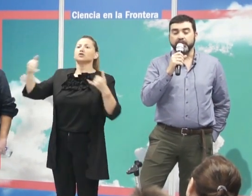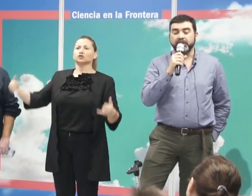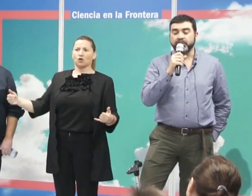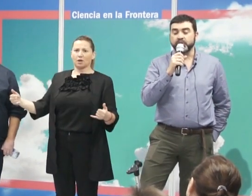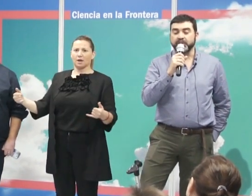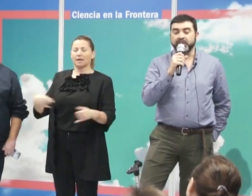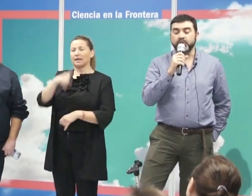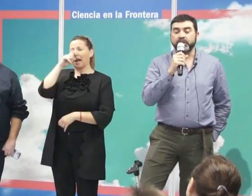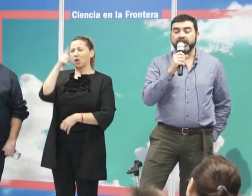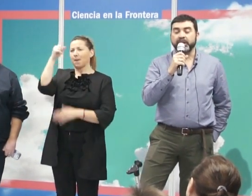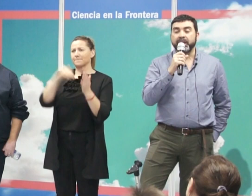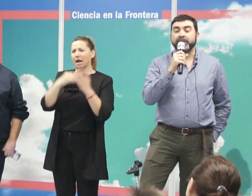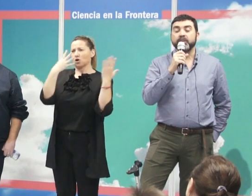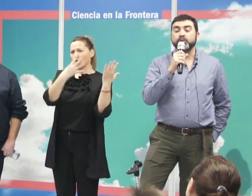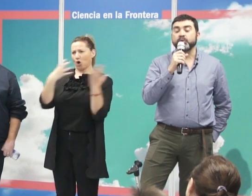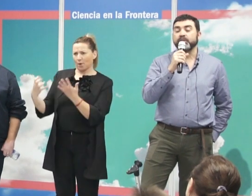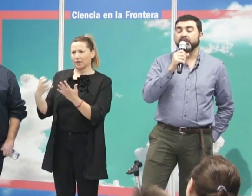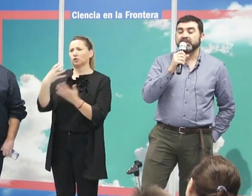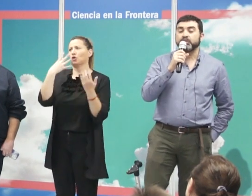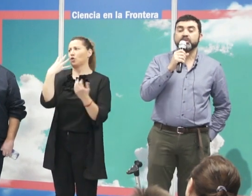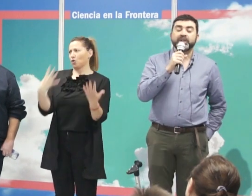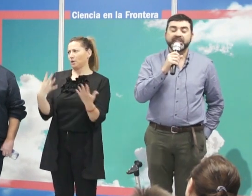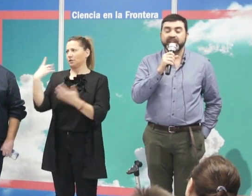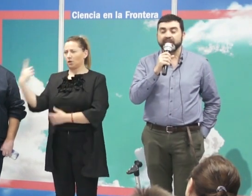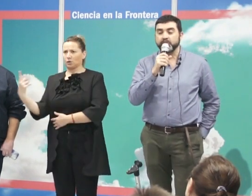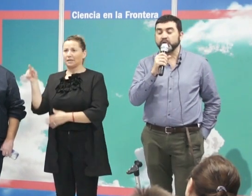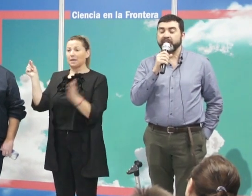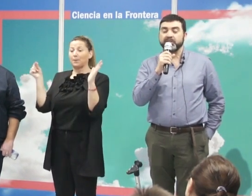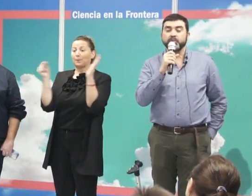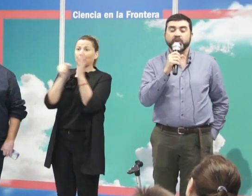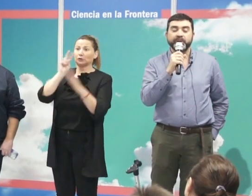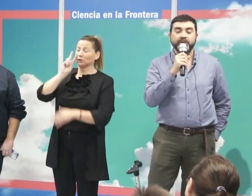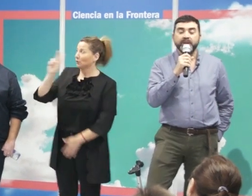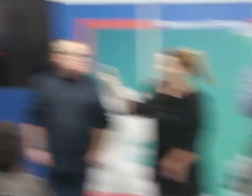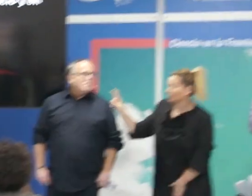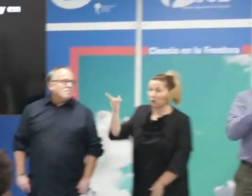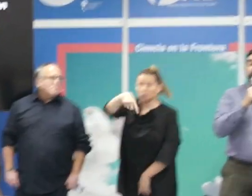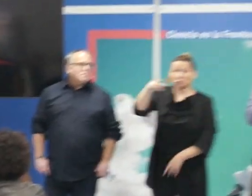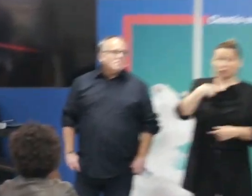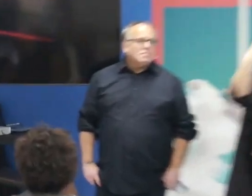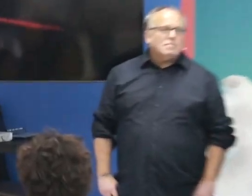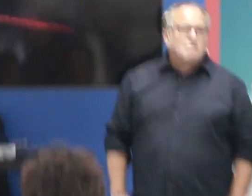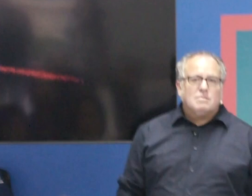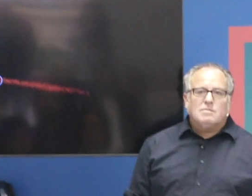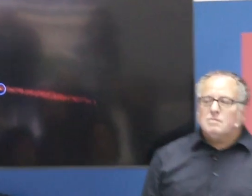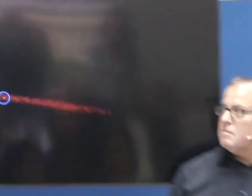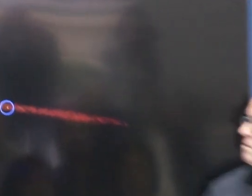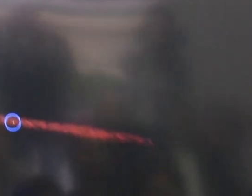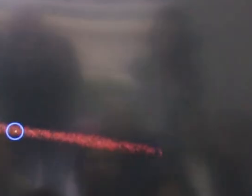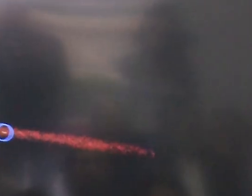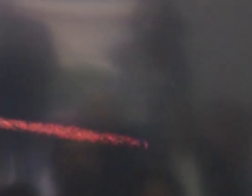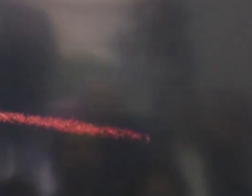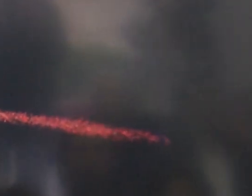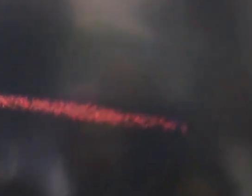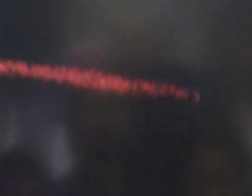1991, el pálido punto azul, ese puntito que está ahí, que vosotros veréis, yo no puedo verlo, pero tampoco lo podéis ver apenas. Es nuestro planeta,